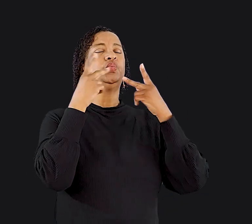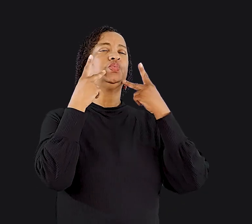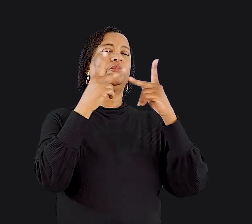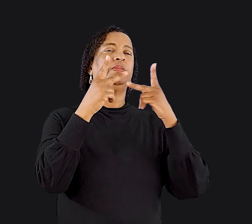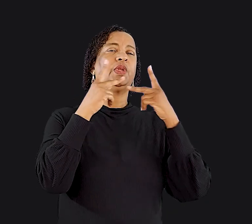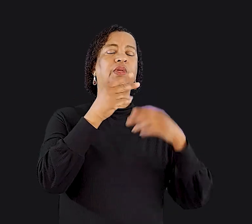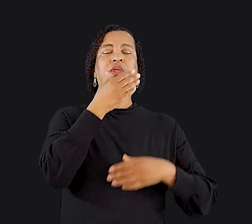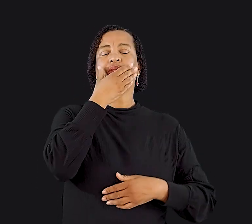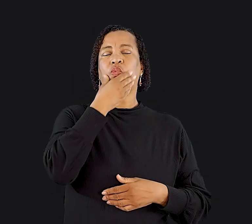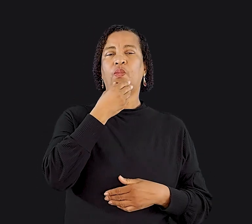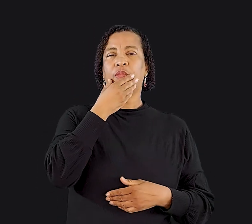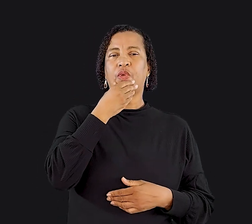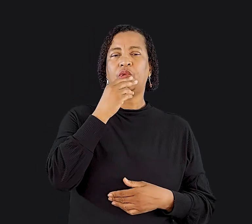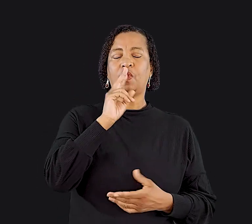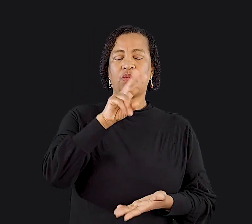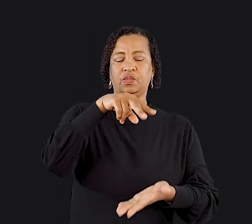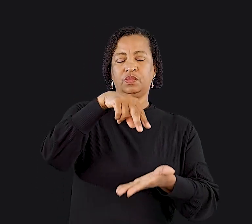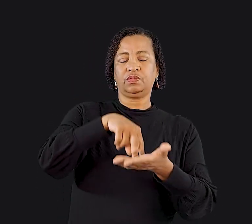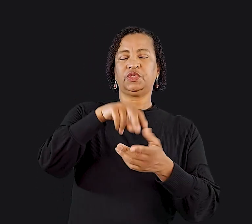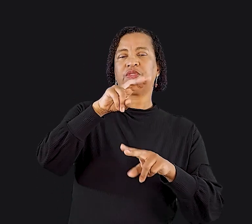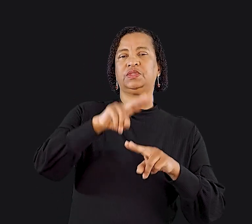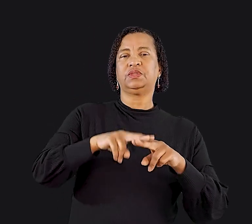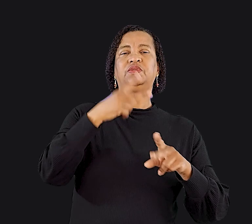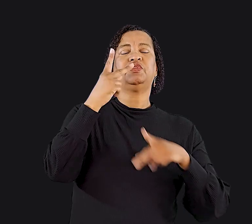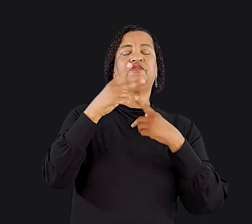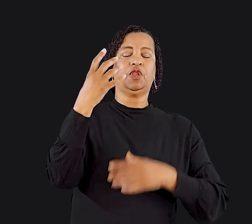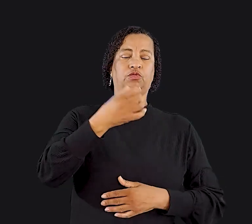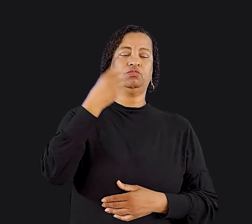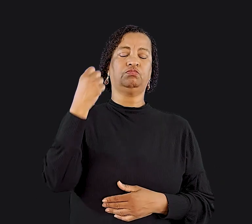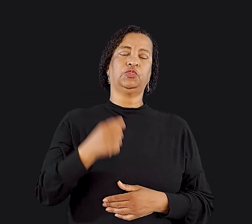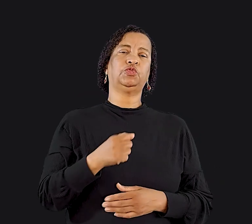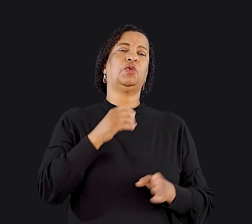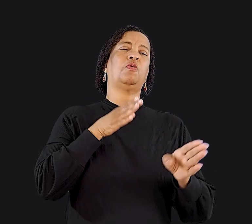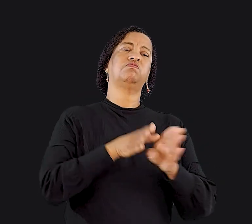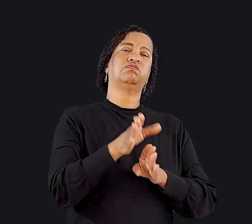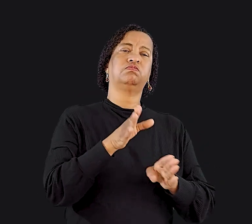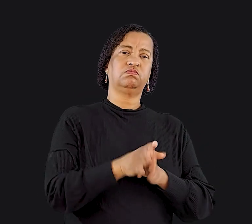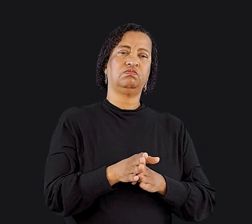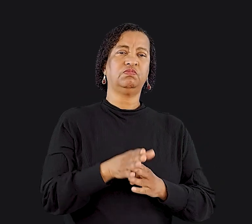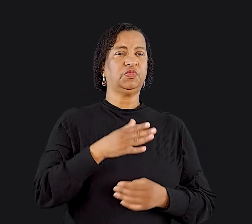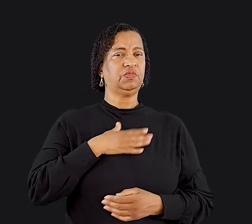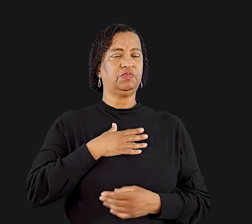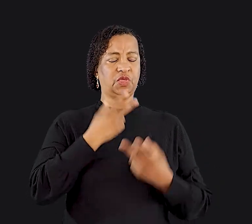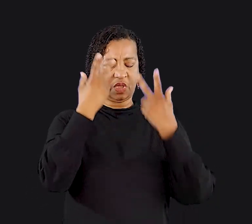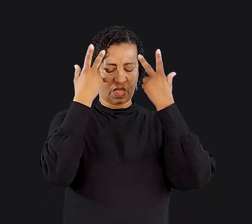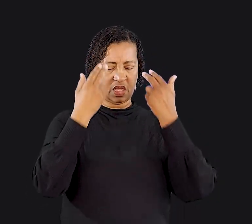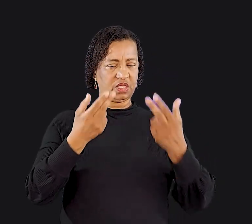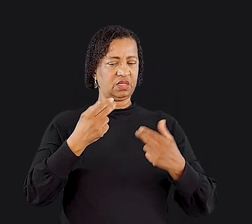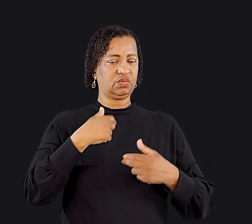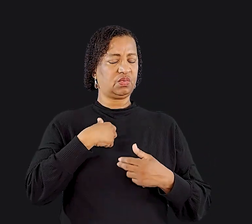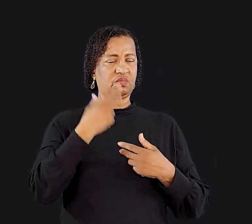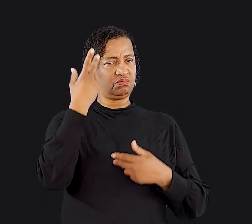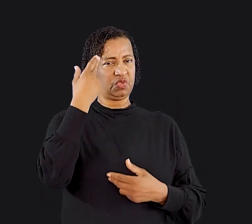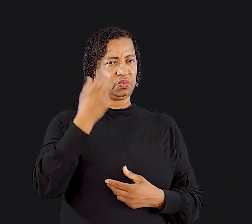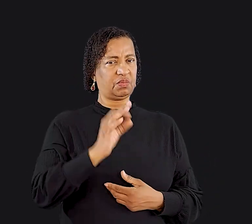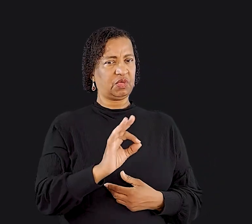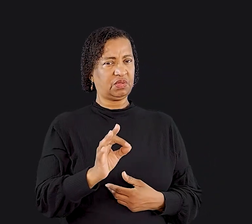homens sentados lá embaixo no banco da igreja falando com autoridade, repreendendo. Para mim não é natural nem normal e foge